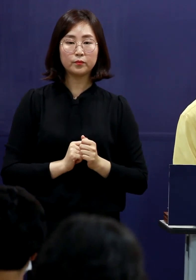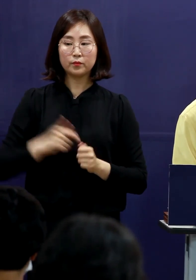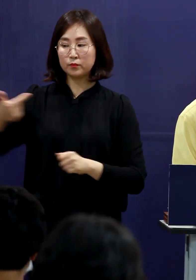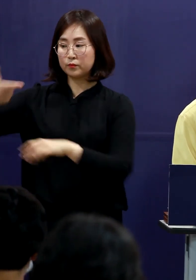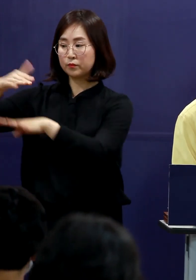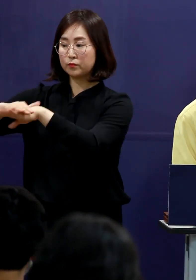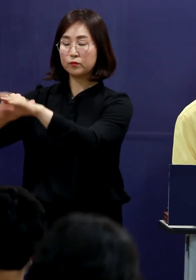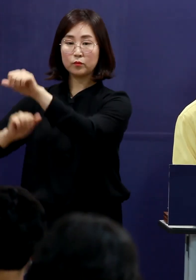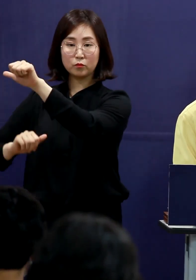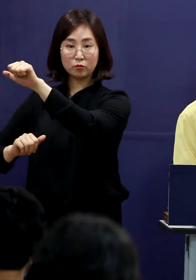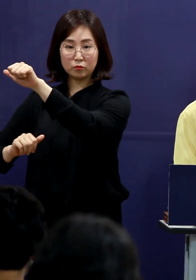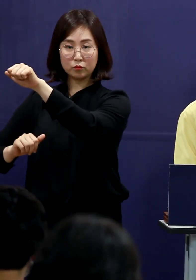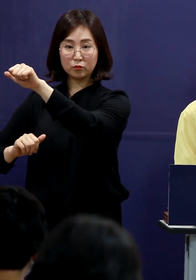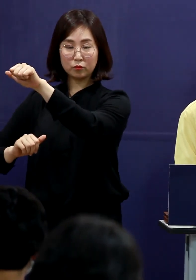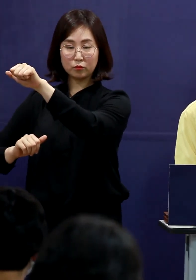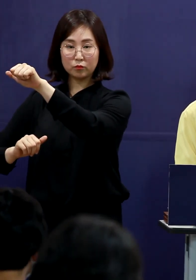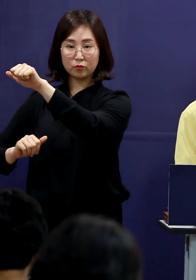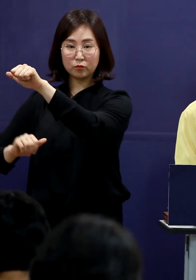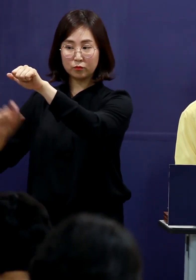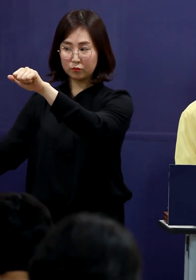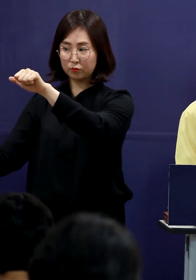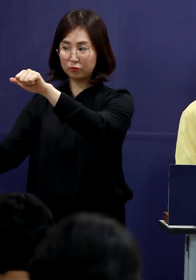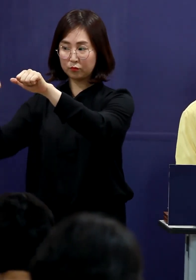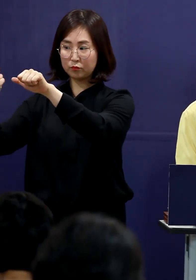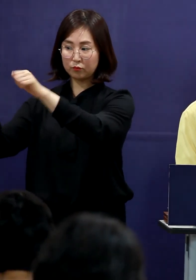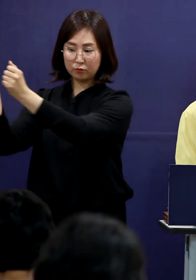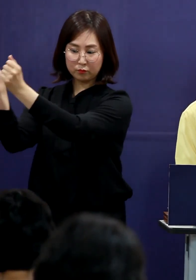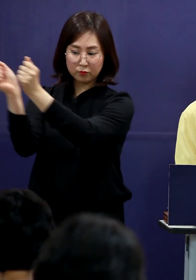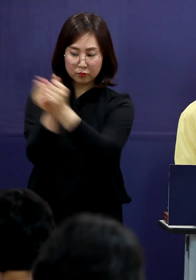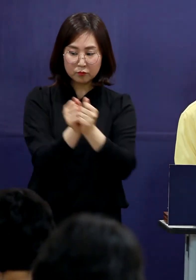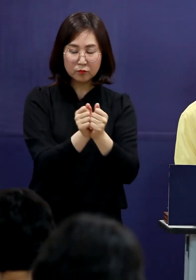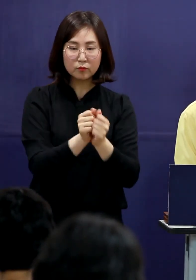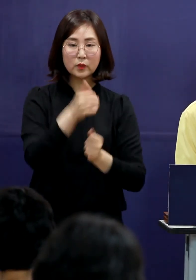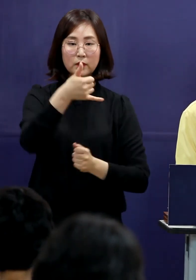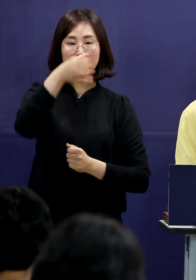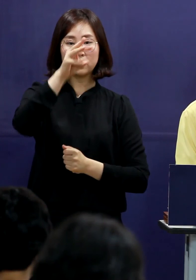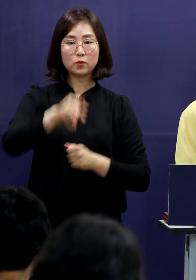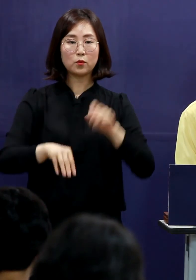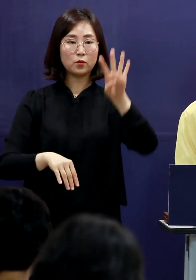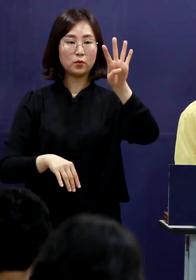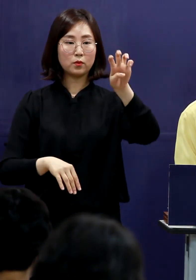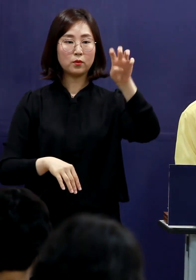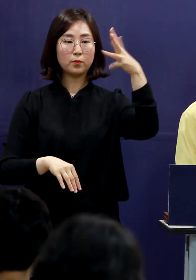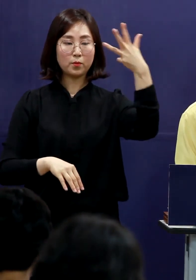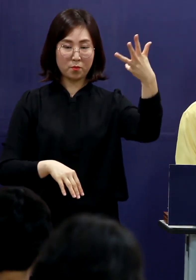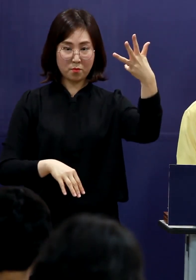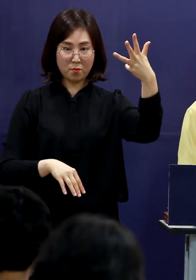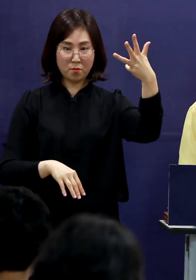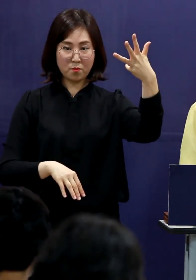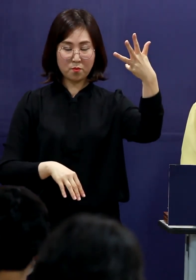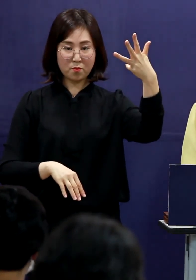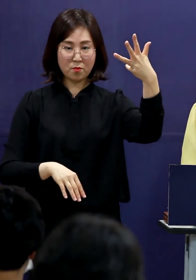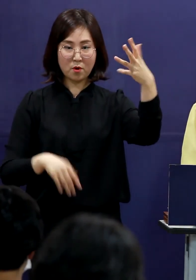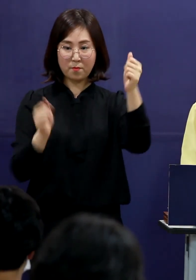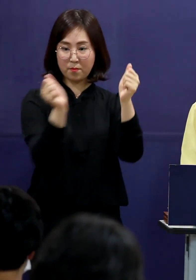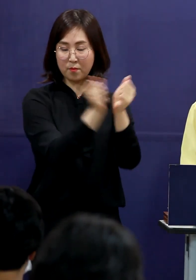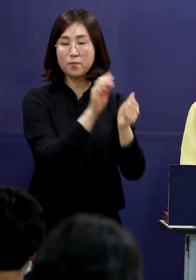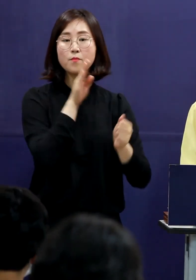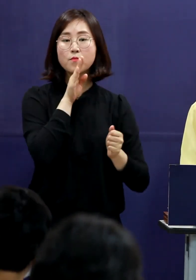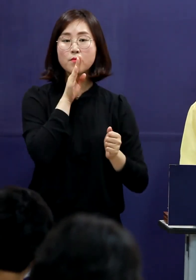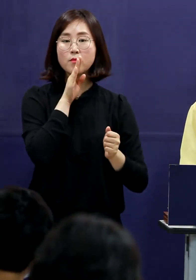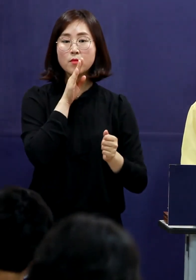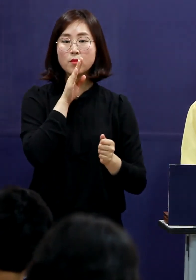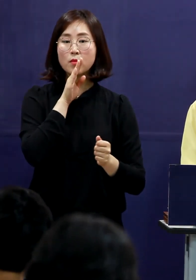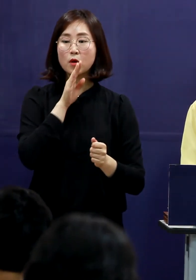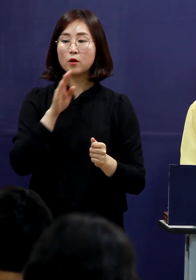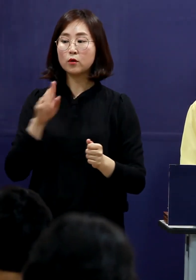대전 55번으로부터 감염이 됐는데 대전 55번을 만난 장소가 기도원이에요.